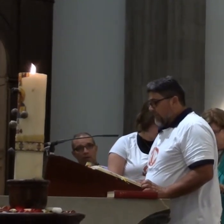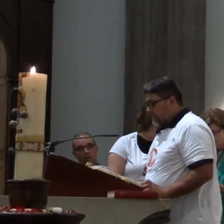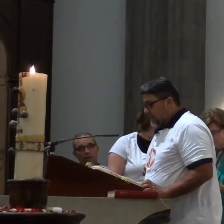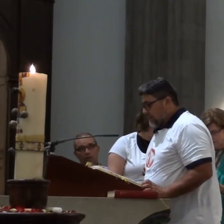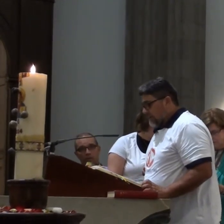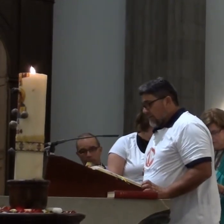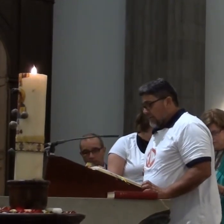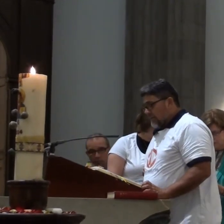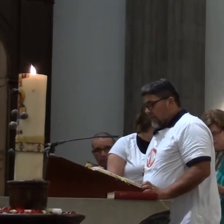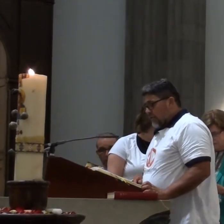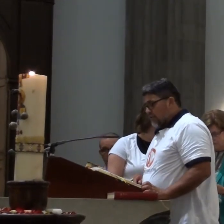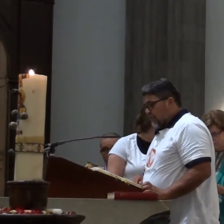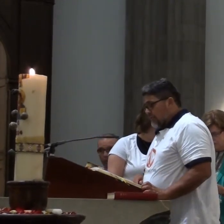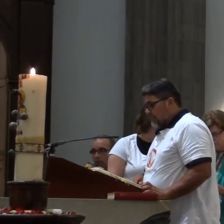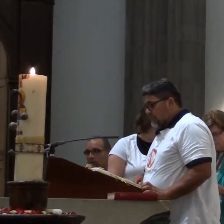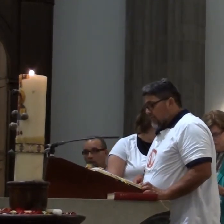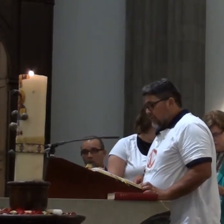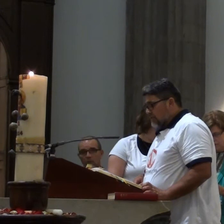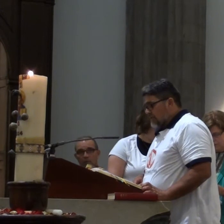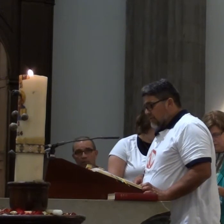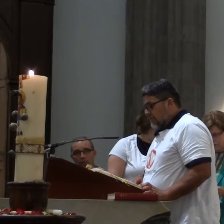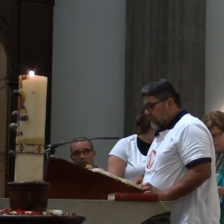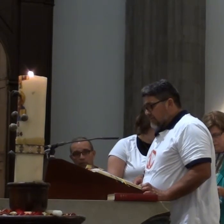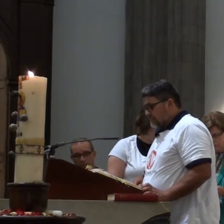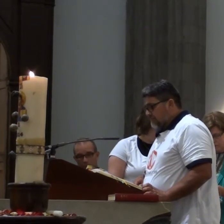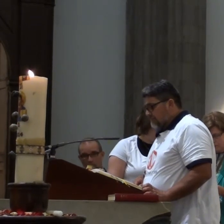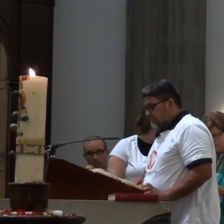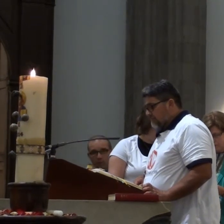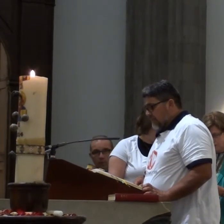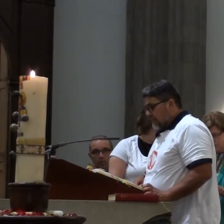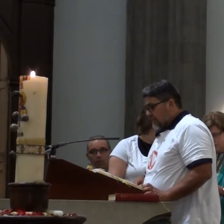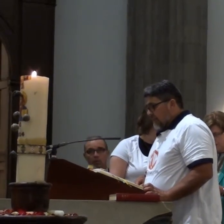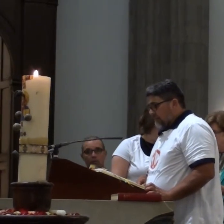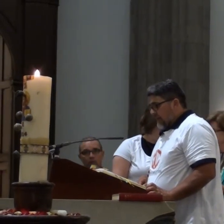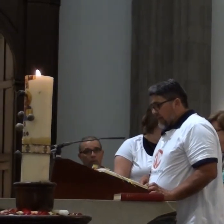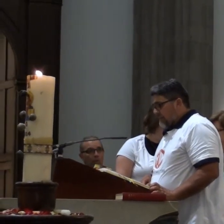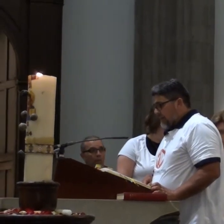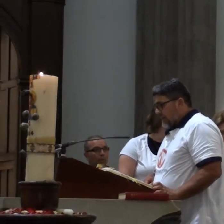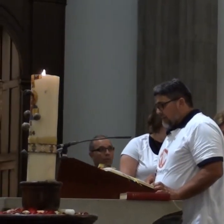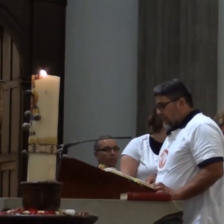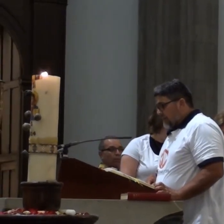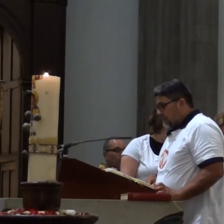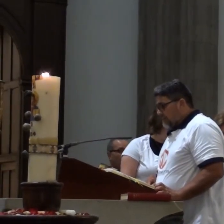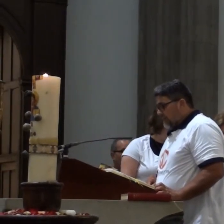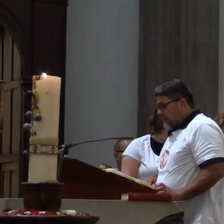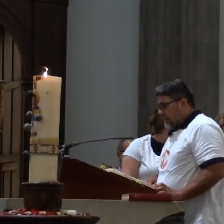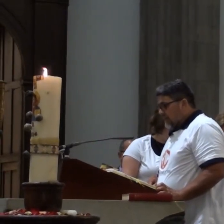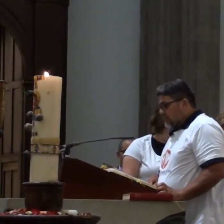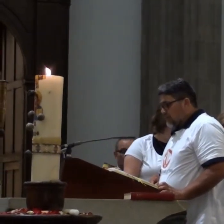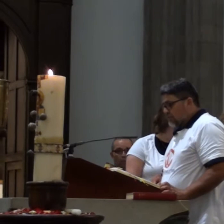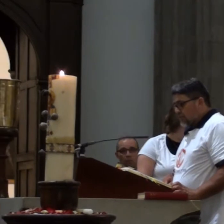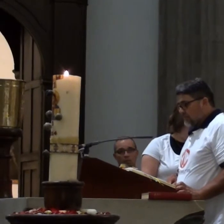por el papa los obispos y los sacerdotes para que María madre